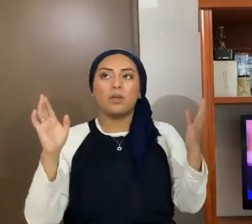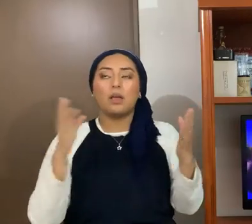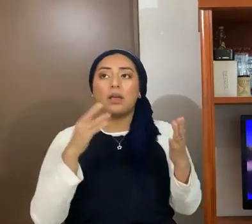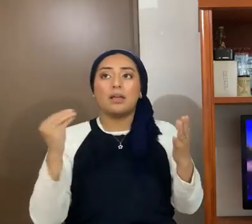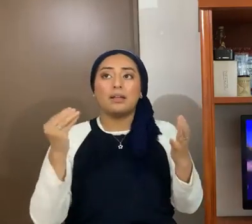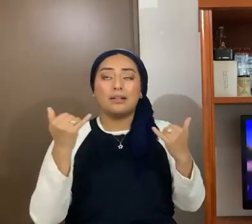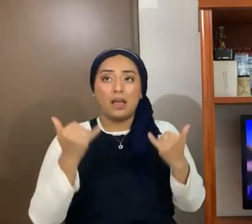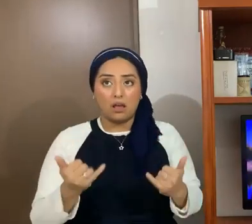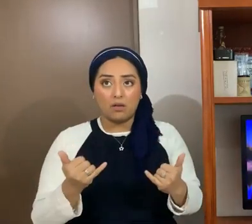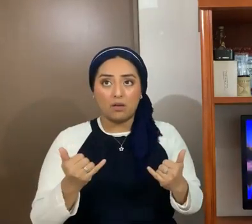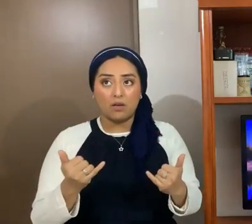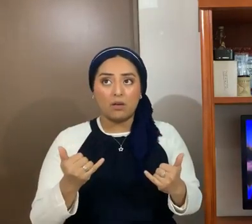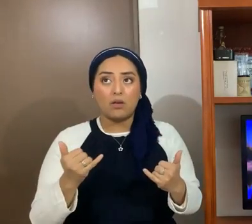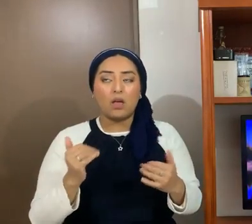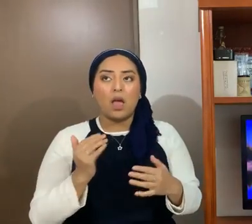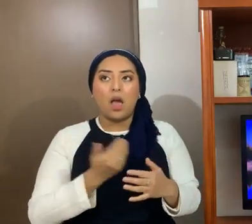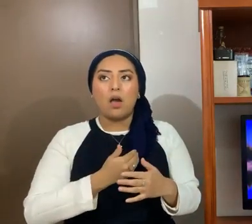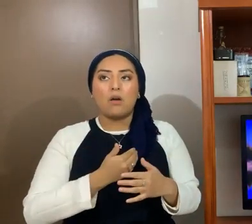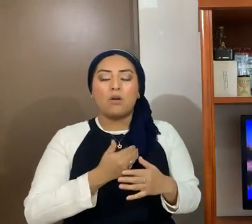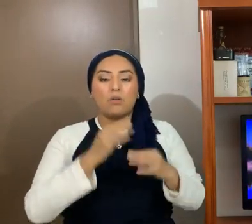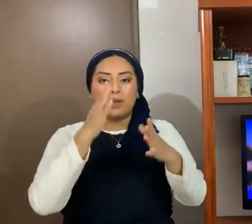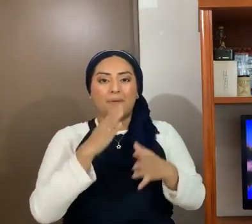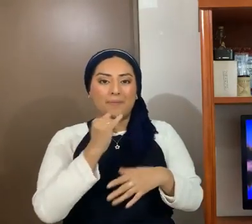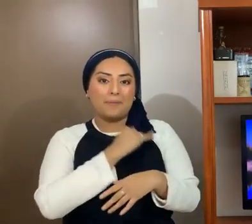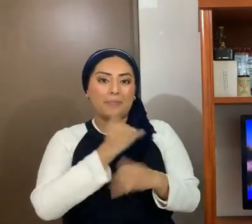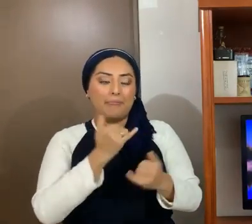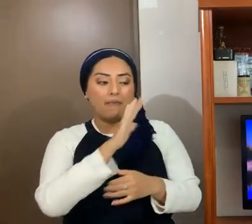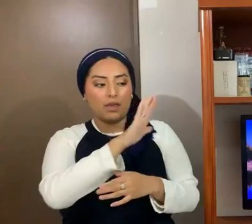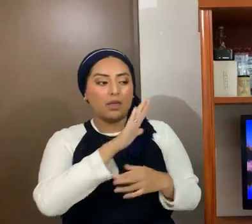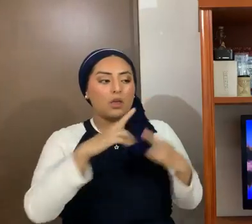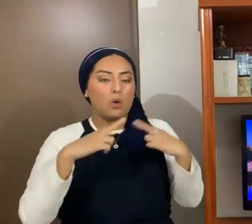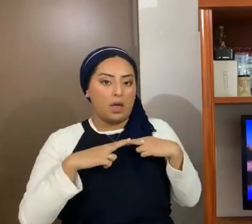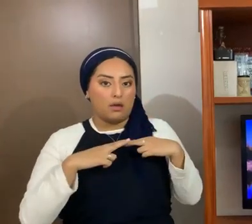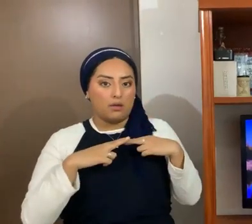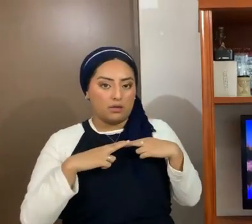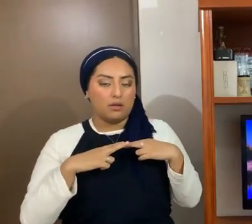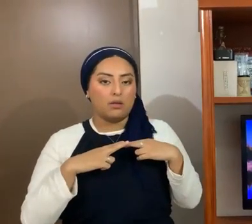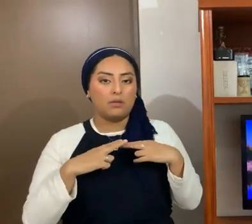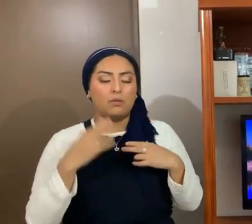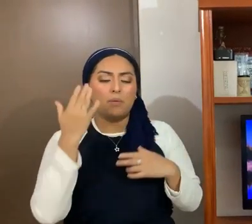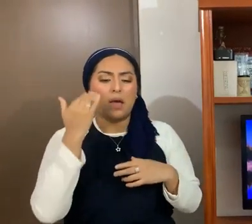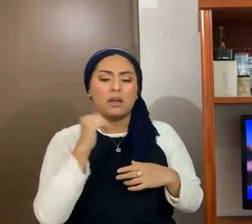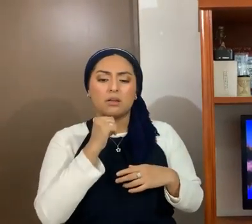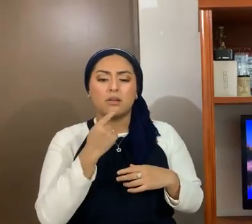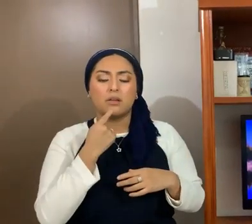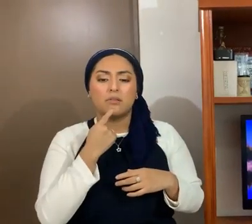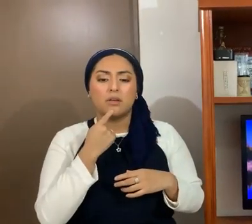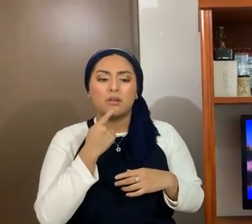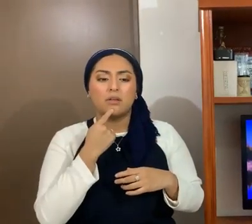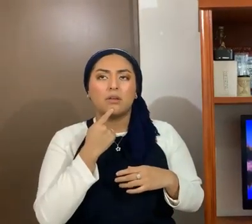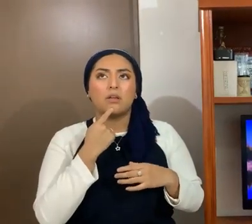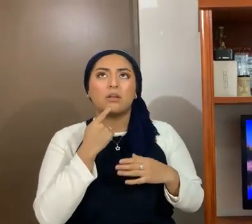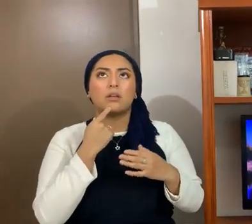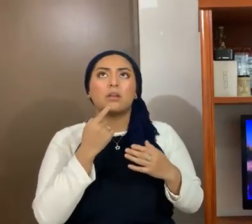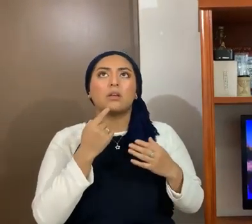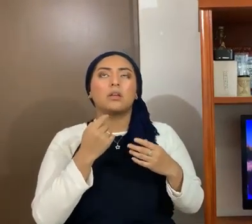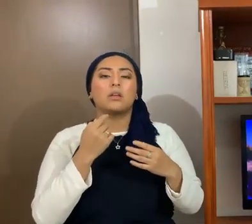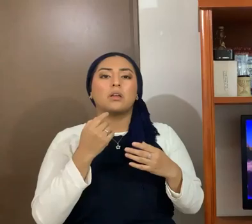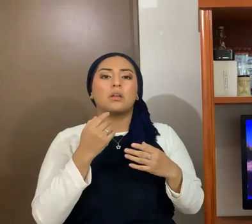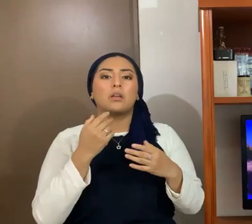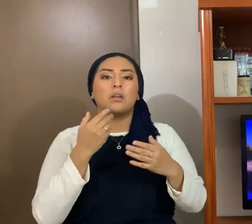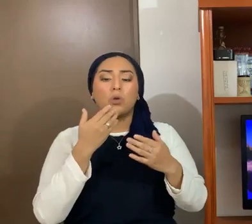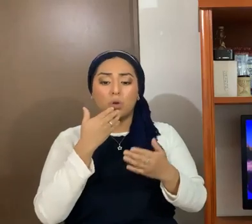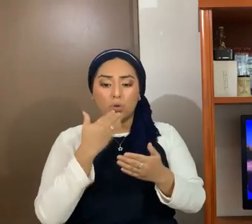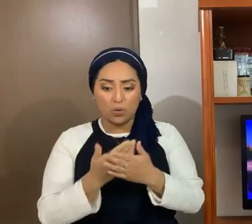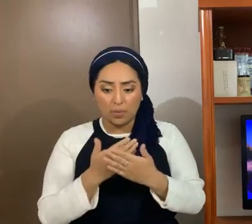Y ahora, bendito Yahweh Sebaot, que nuestro amado Naví está en recuperación, ¿por qué no decirlo, Abacados? Dar buenas cuentas